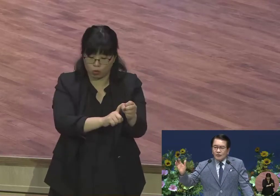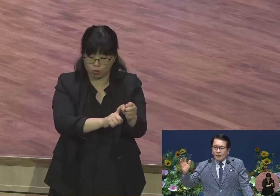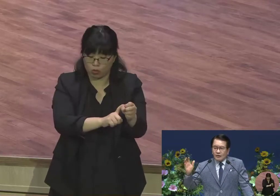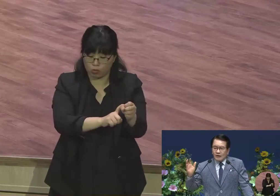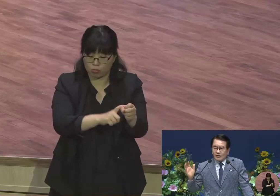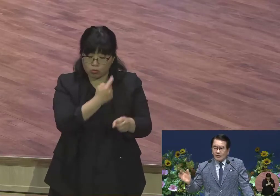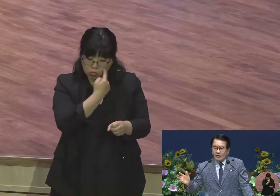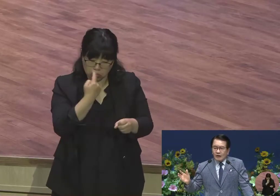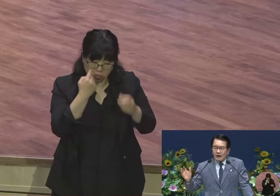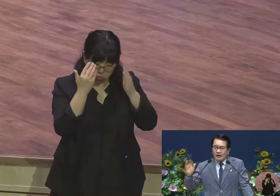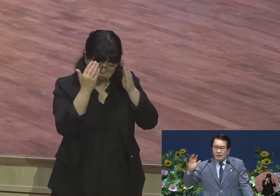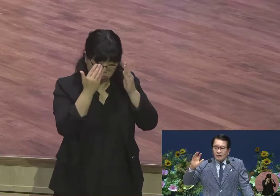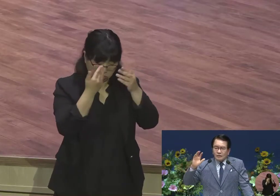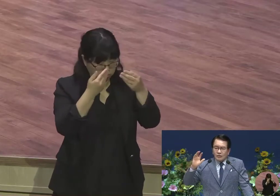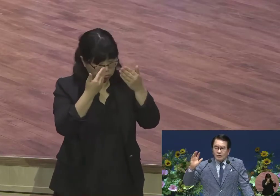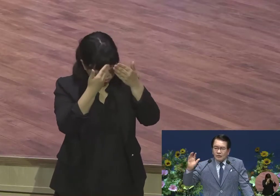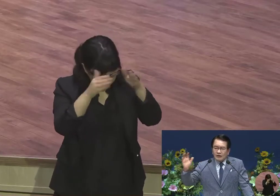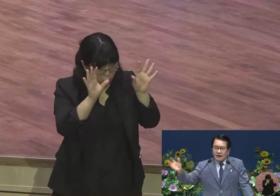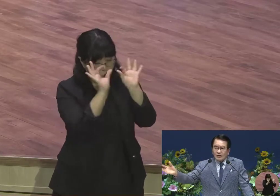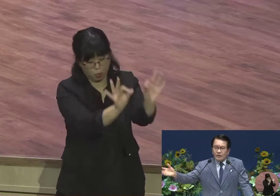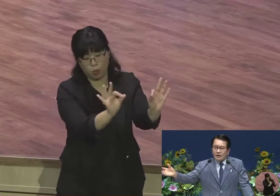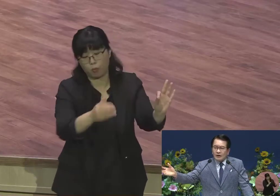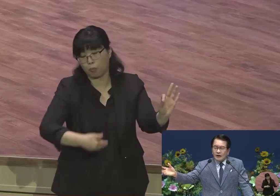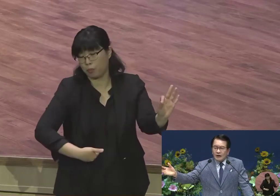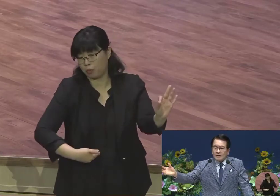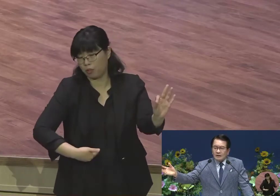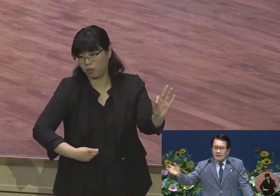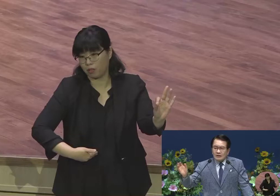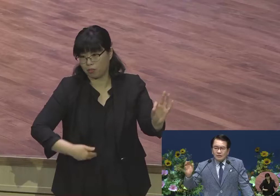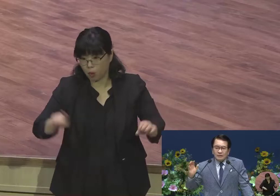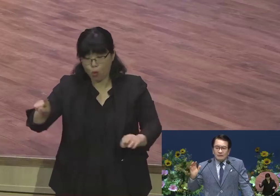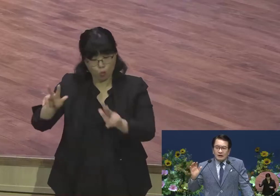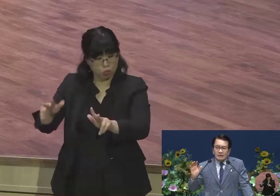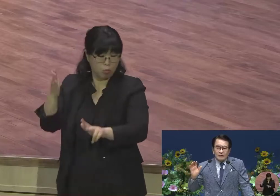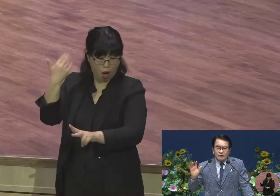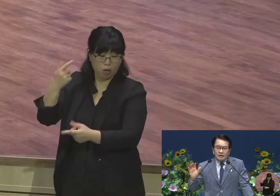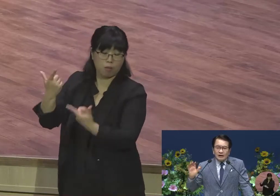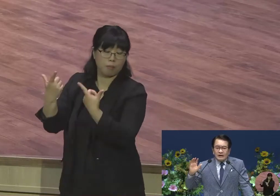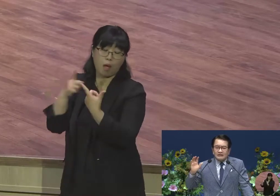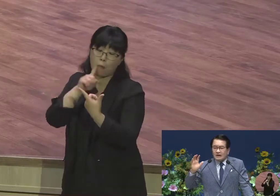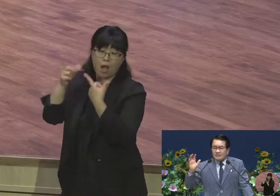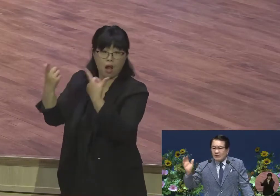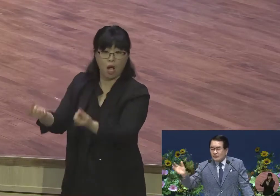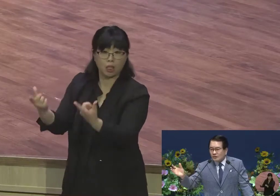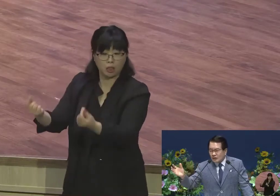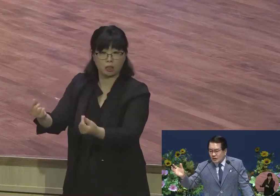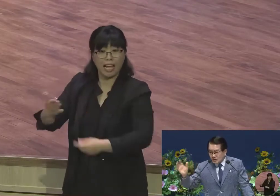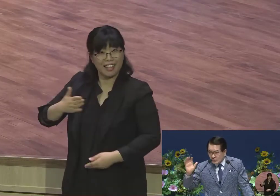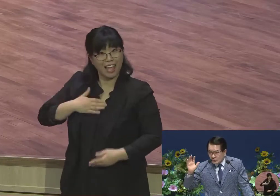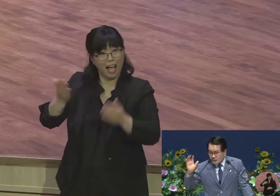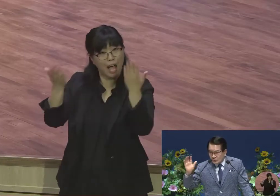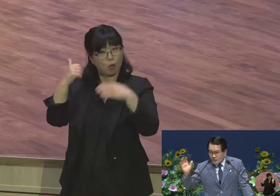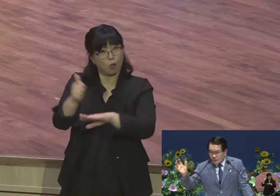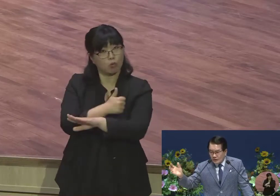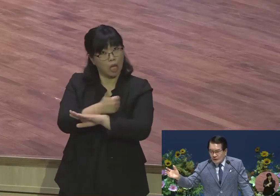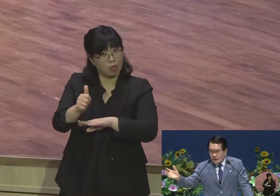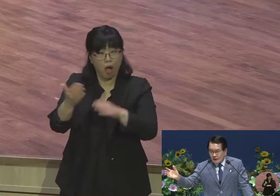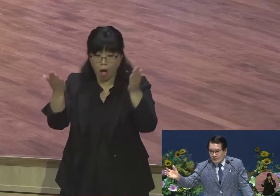학교도 교회라. 학교도 우리에게는 교회다. 그럼 우리 사업하는 분들은 내 사업장도 뭐요?